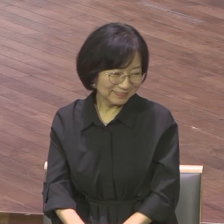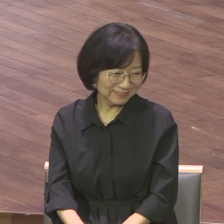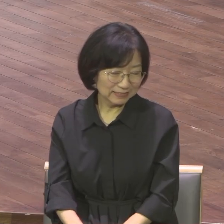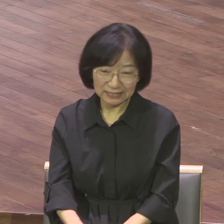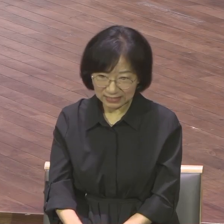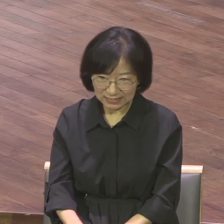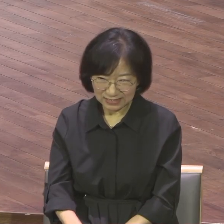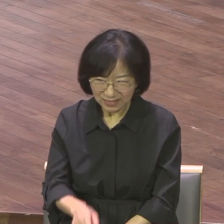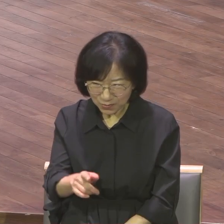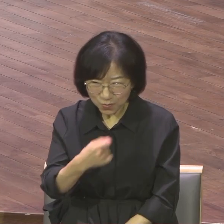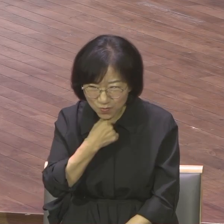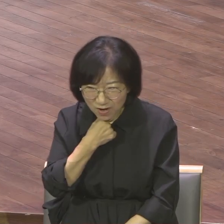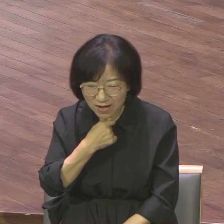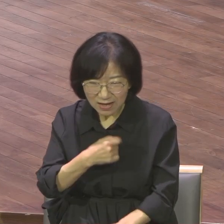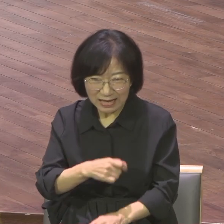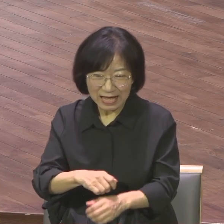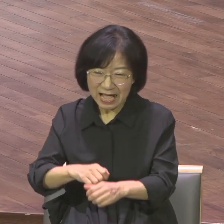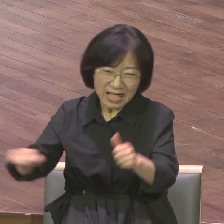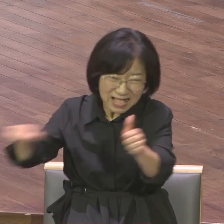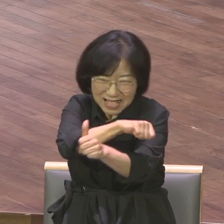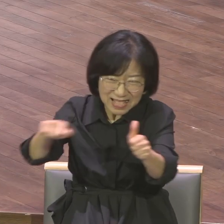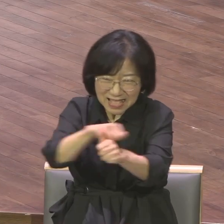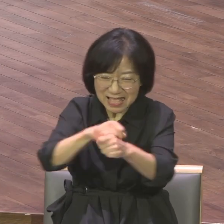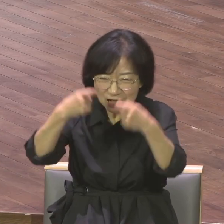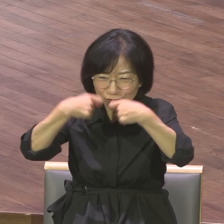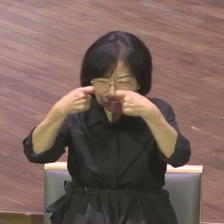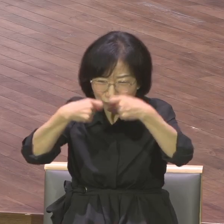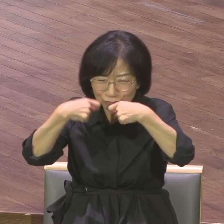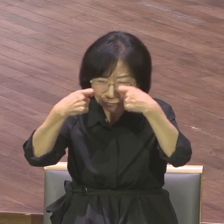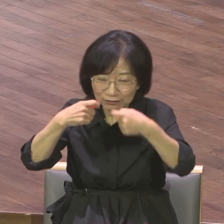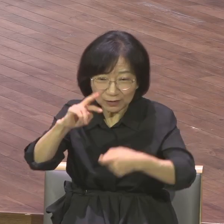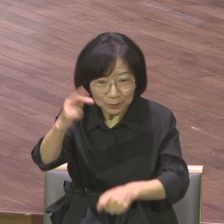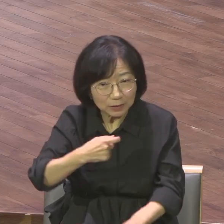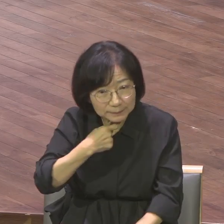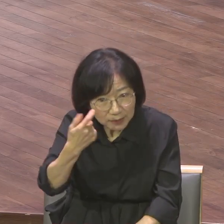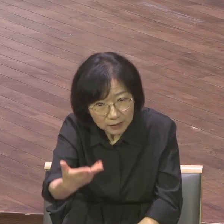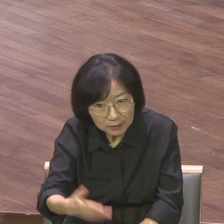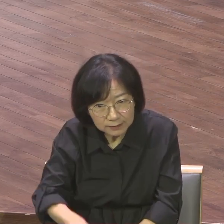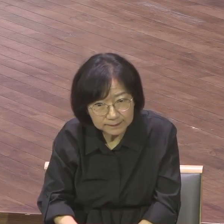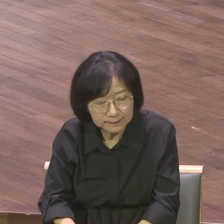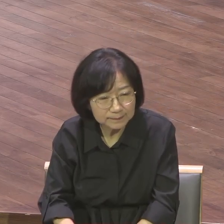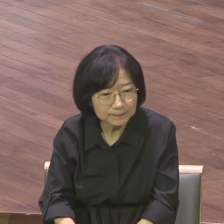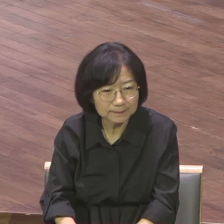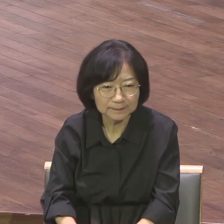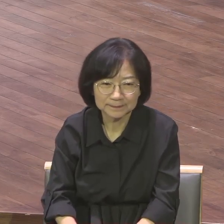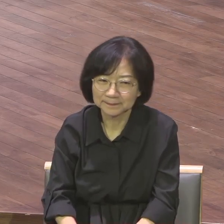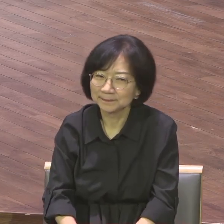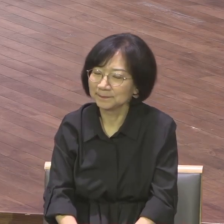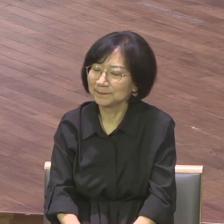꼭 그래야 되겠습니까? 다 뺏기고 다 망하고 그렇게 해야 되겠냐고요.